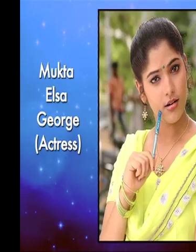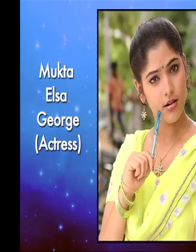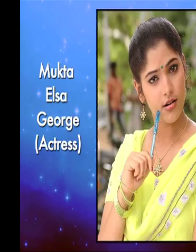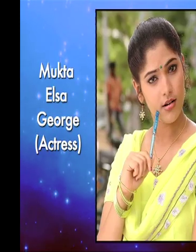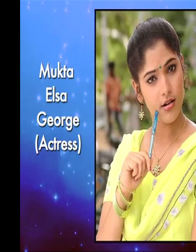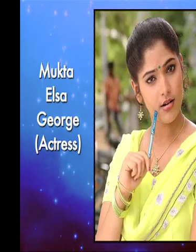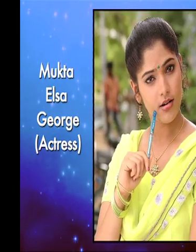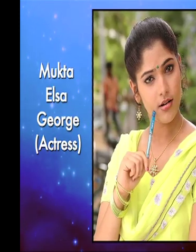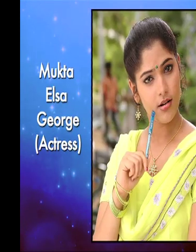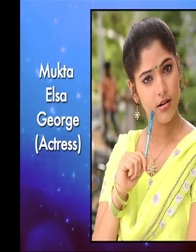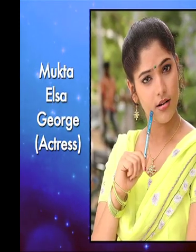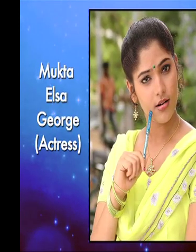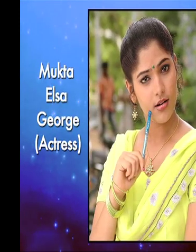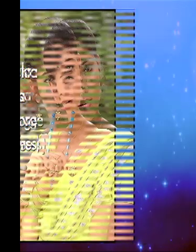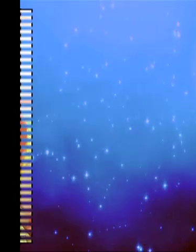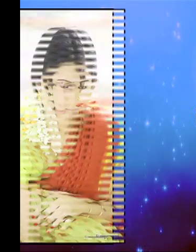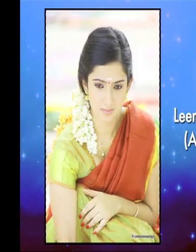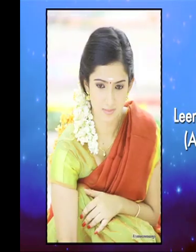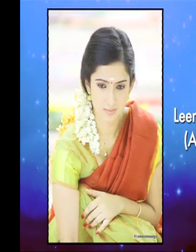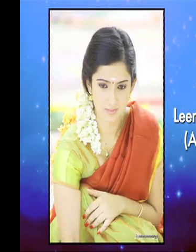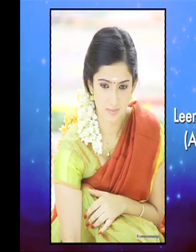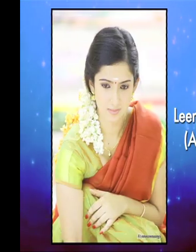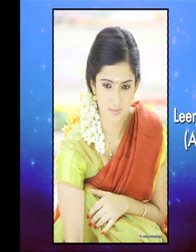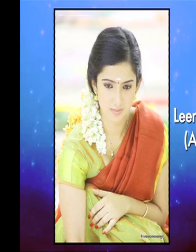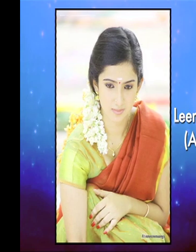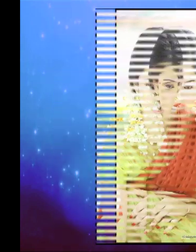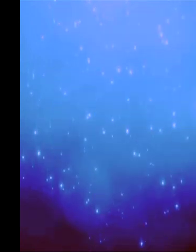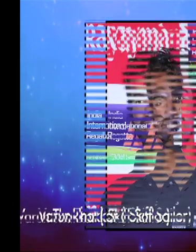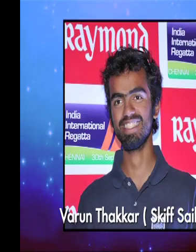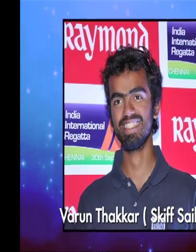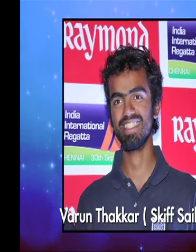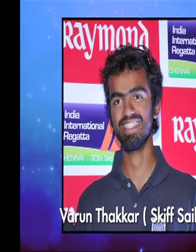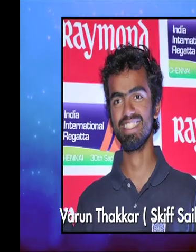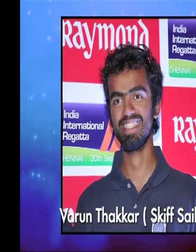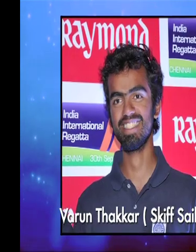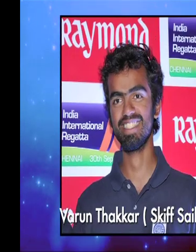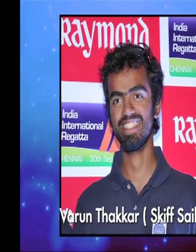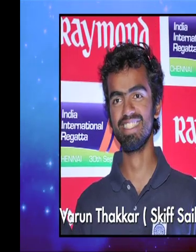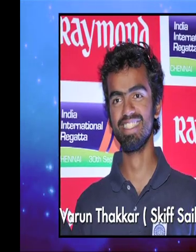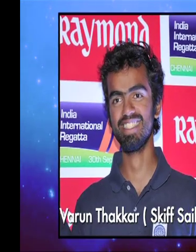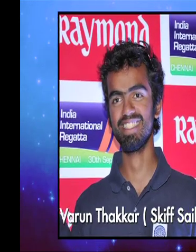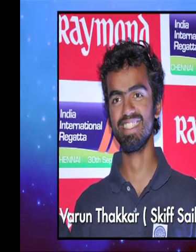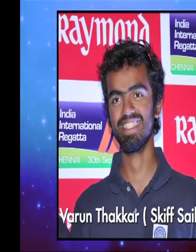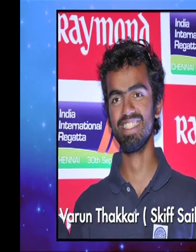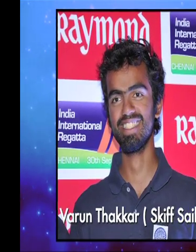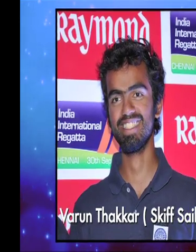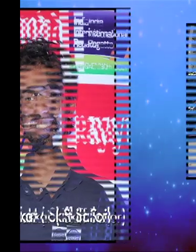एक्ट्रेस मुक्ता एल्स जॉर्ज और लीमा बाबू, स्किफ सिलर वरुण ठक्कर,